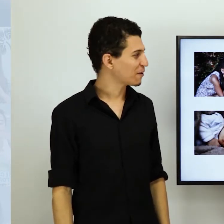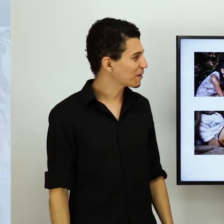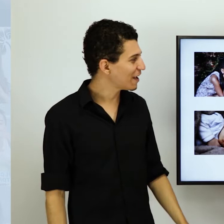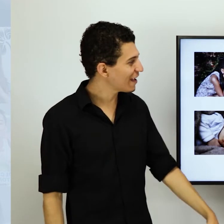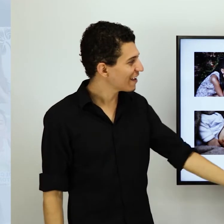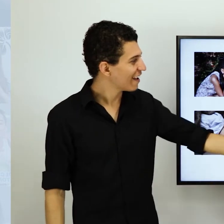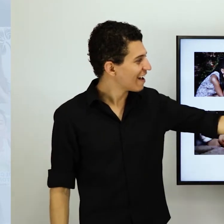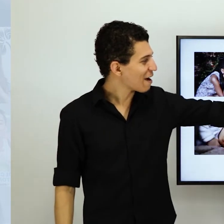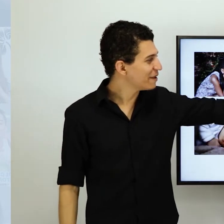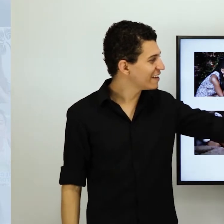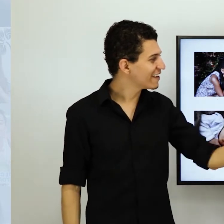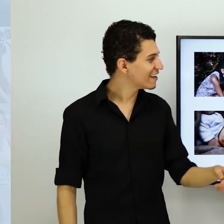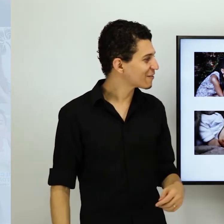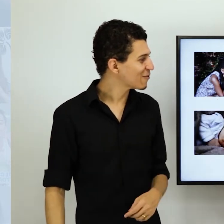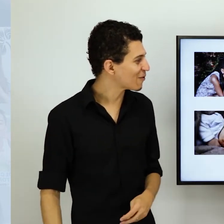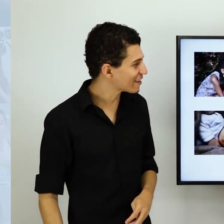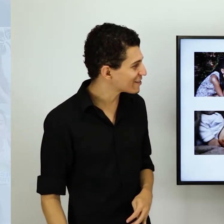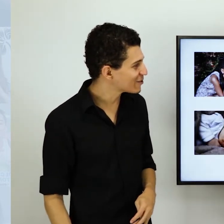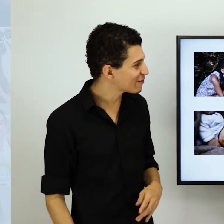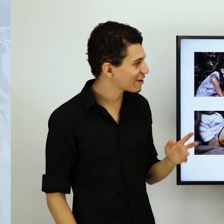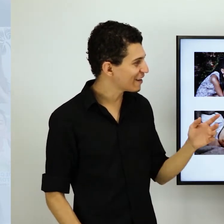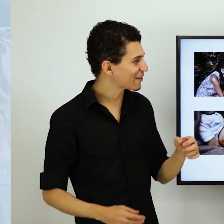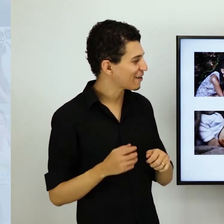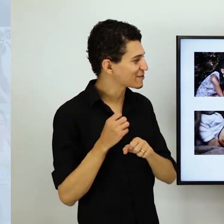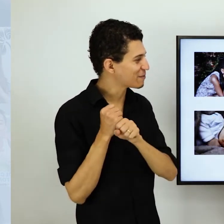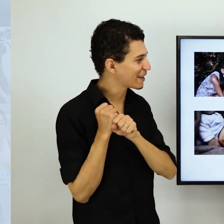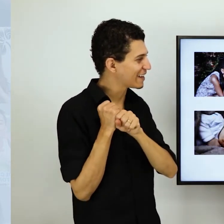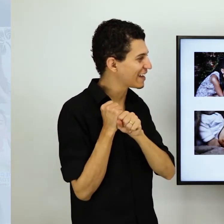Ok, a menininha ali com o guarda-chuva, né? Com a sombrinha dela.